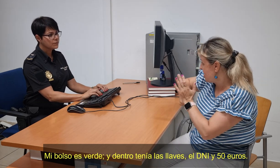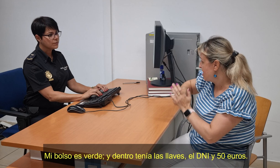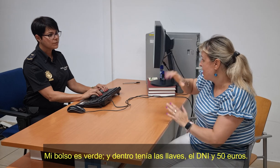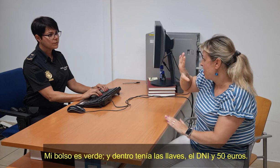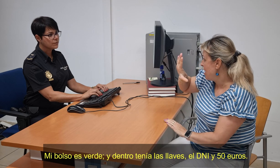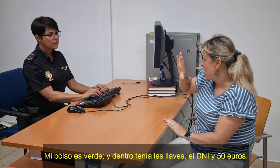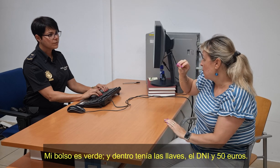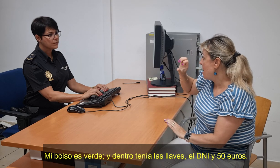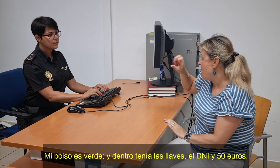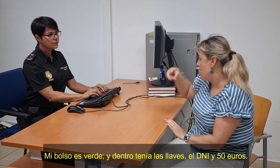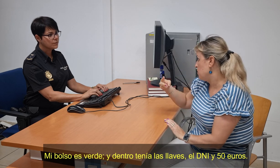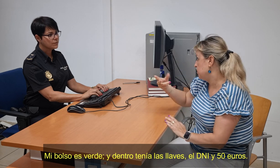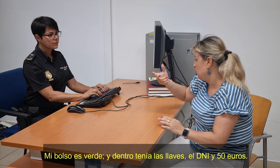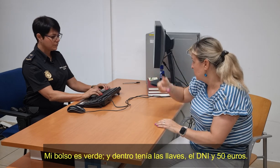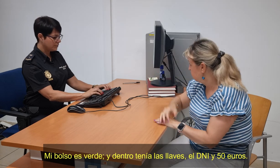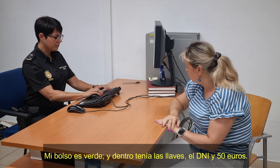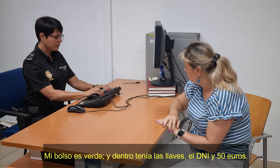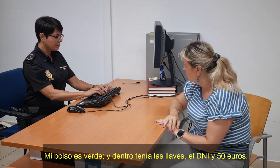llave, el DNI y 50 euros.